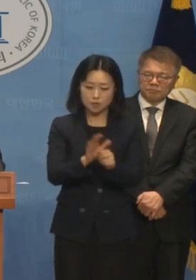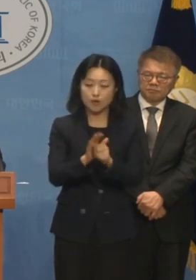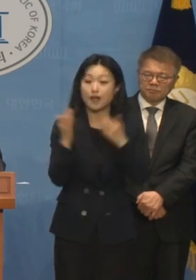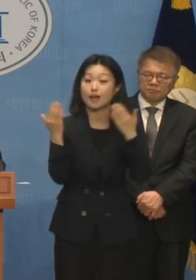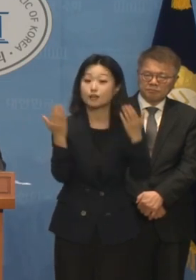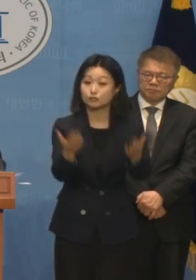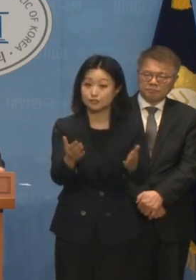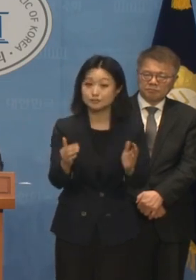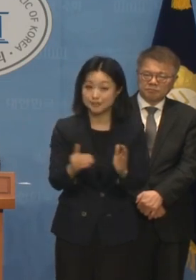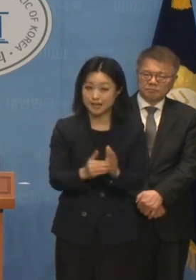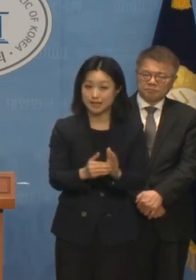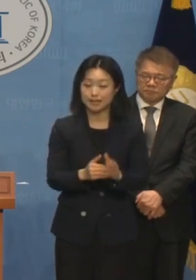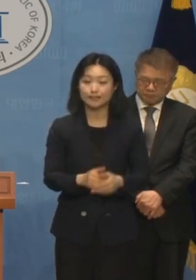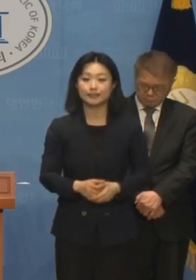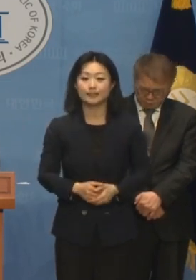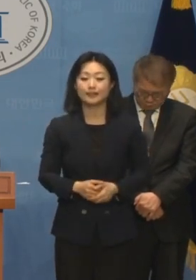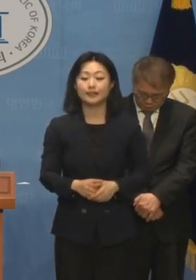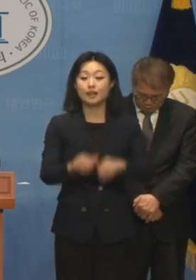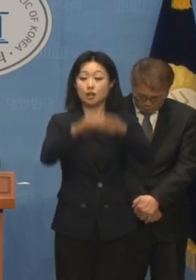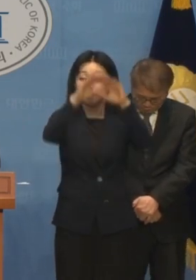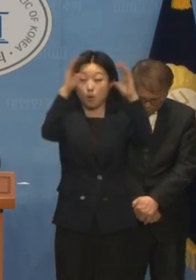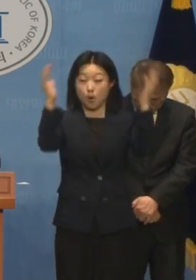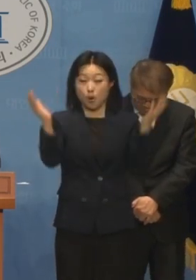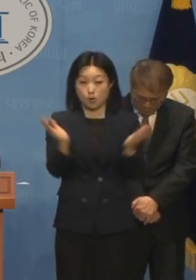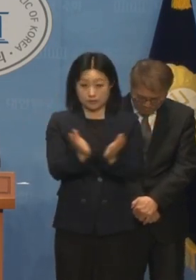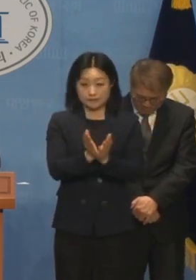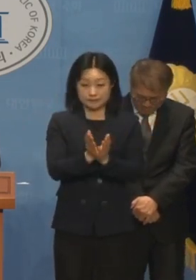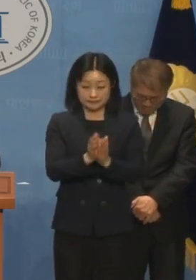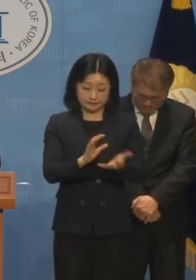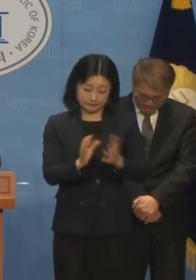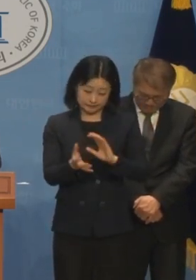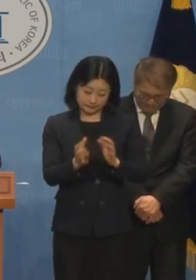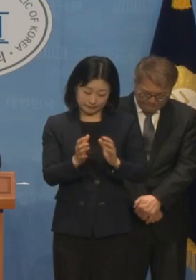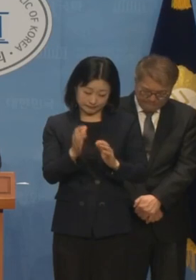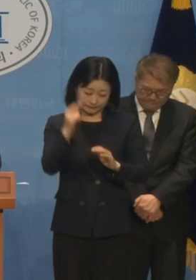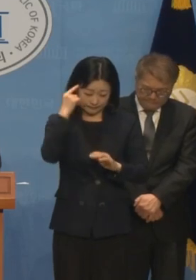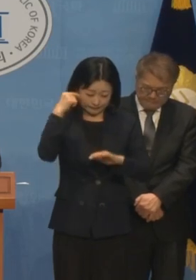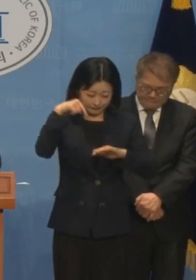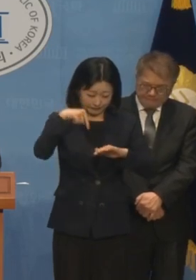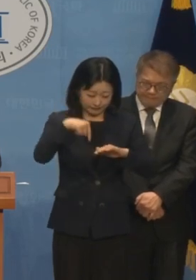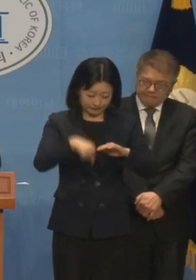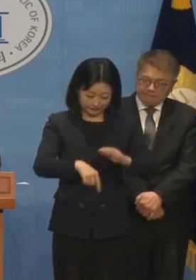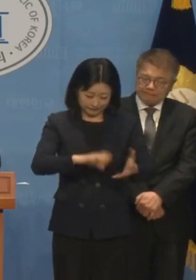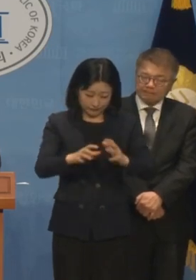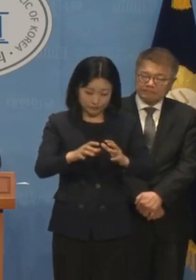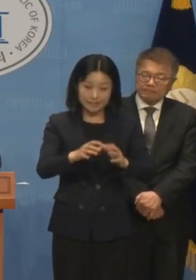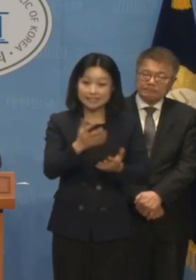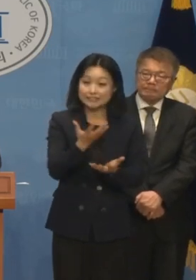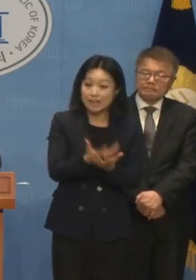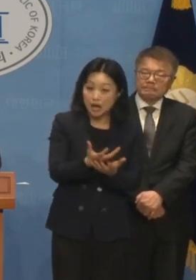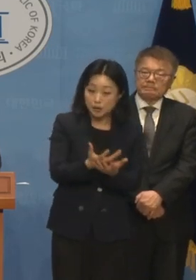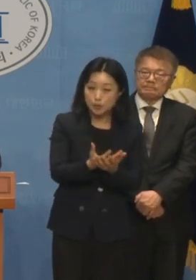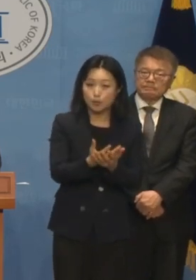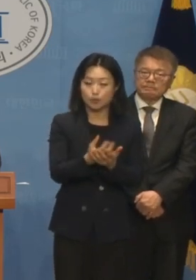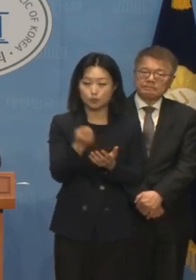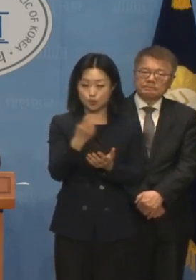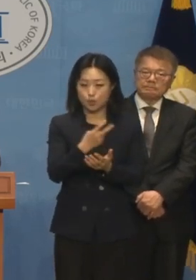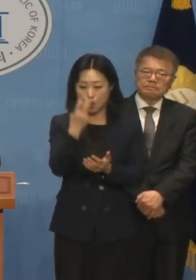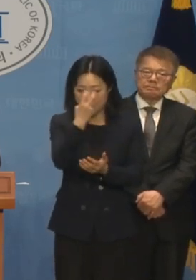독려하였습니다. 이 모든 수기를 위한 자료의 생산과 관리